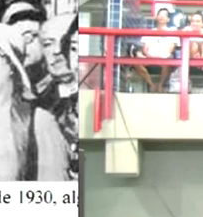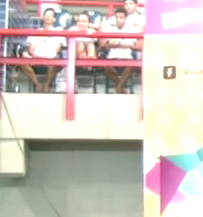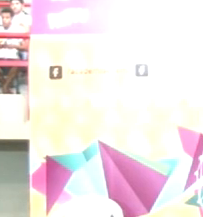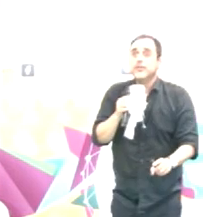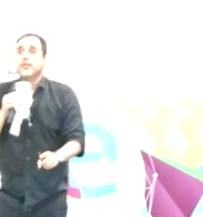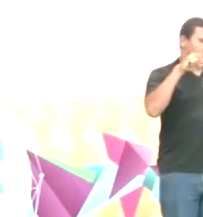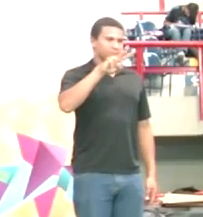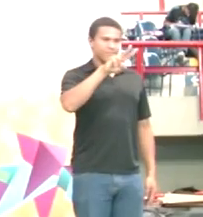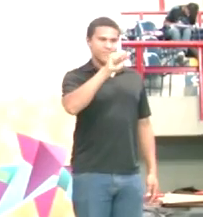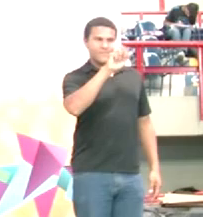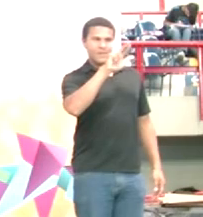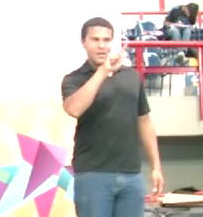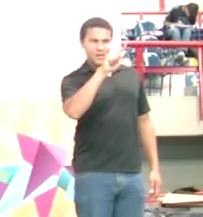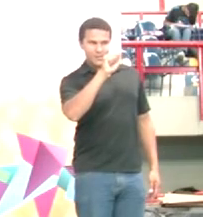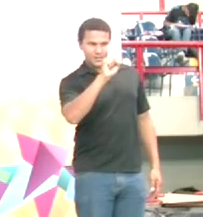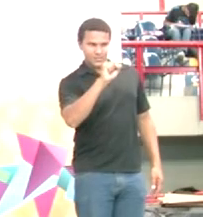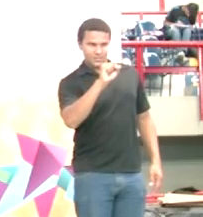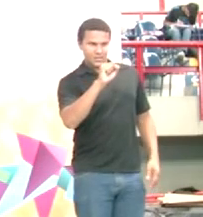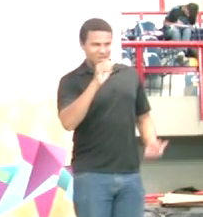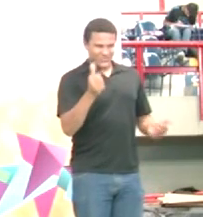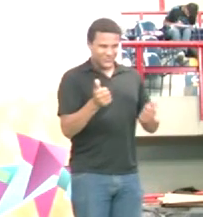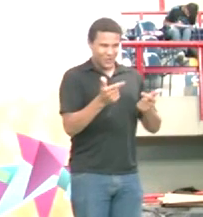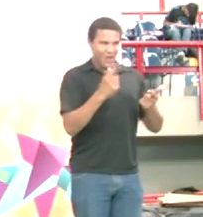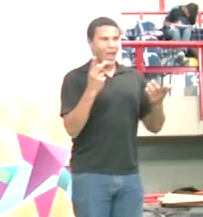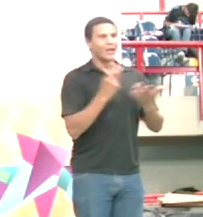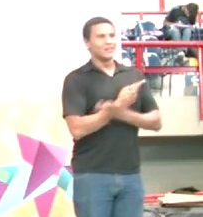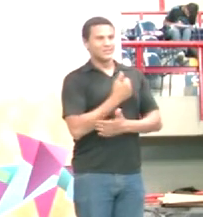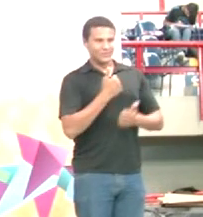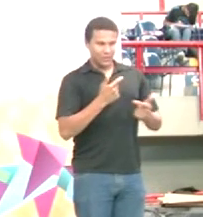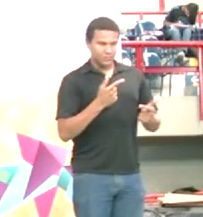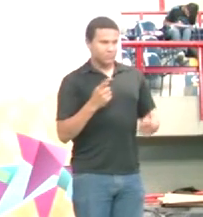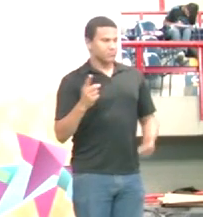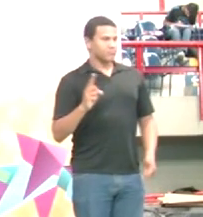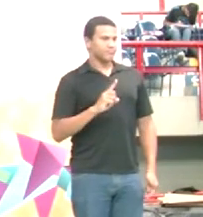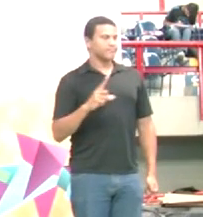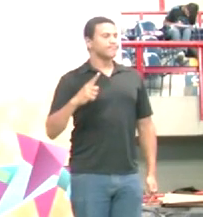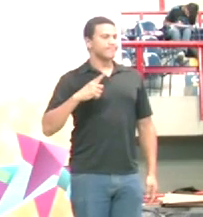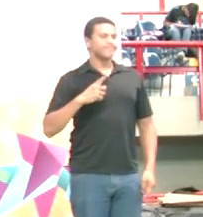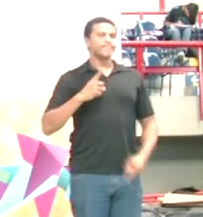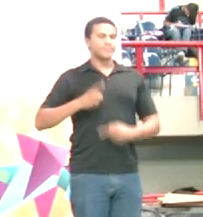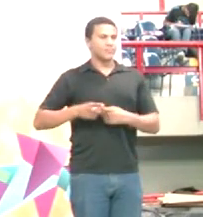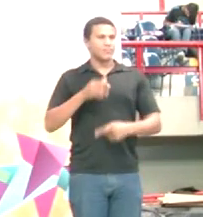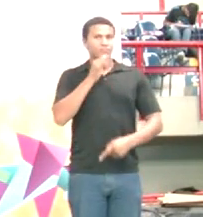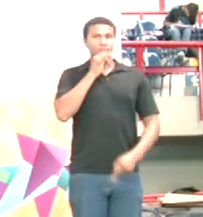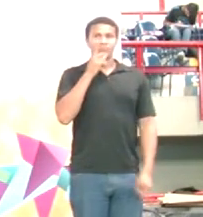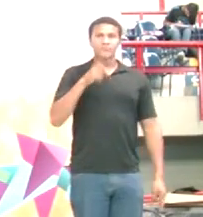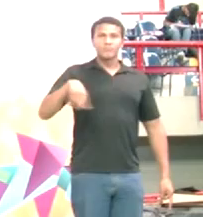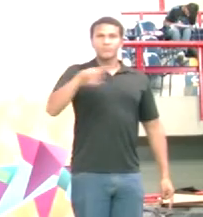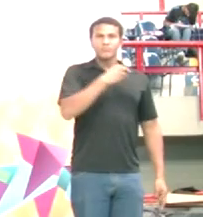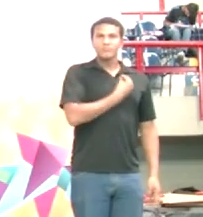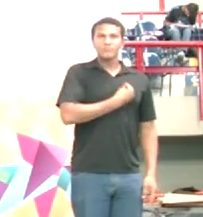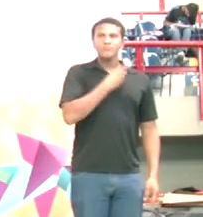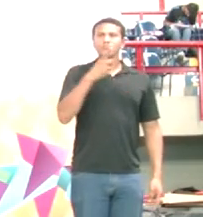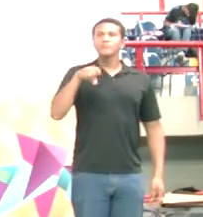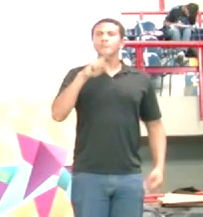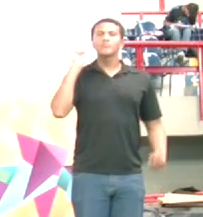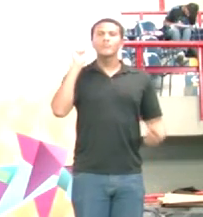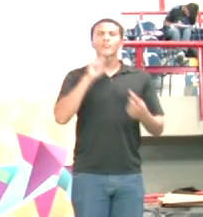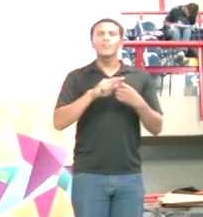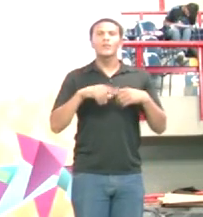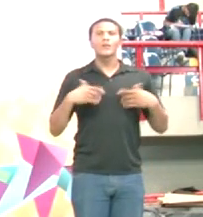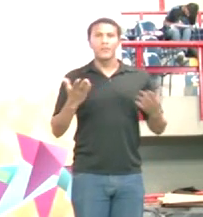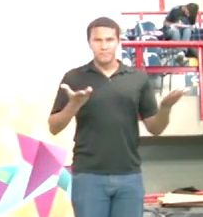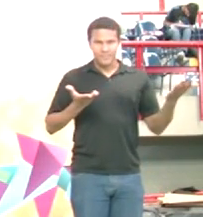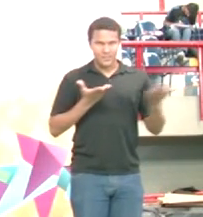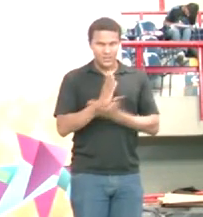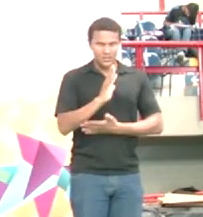porque acaso não existe. Tudo tem um porquê. Está aqui, por exemplo. Sua meta é